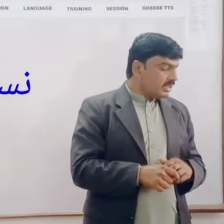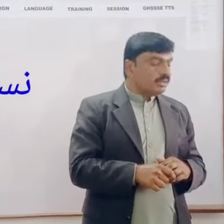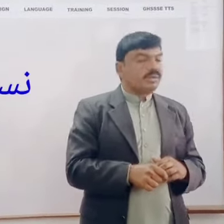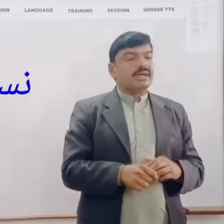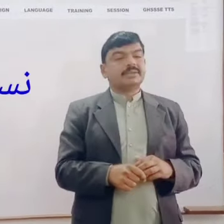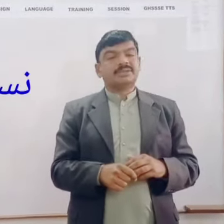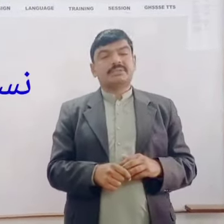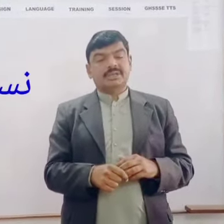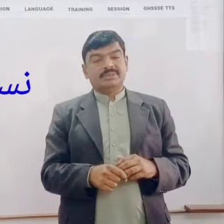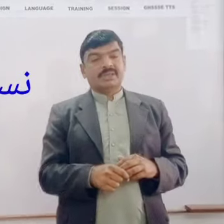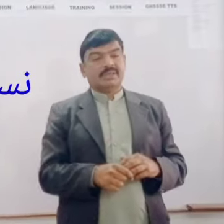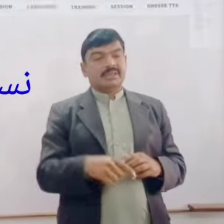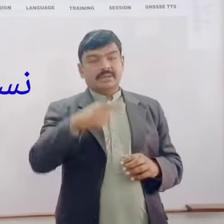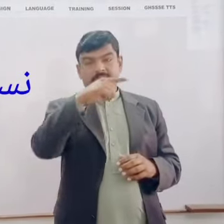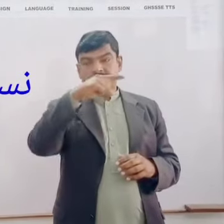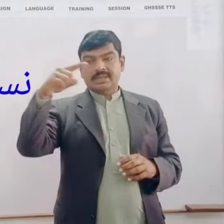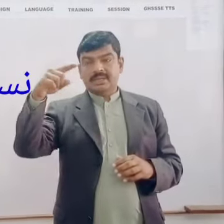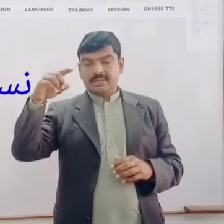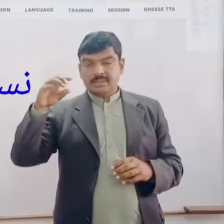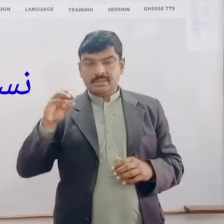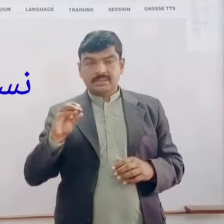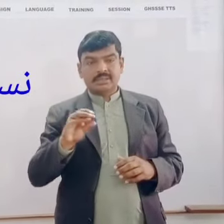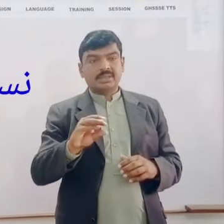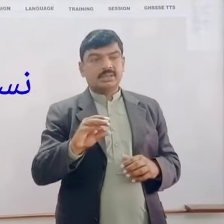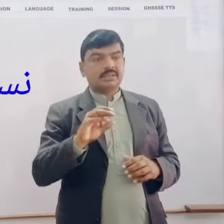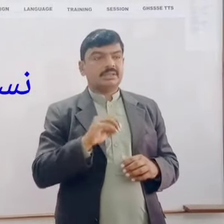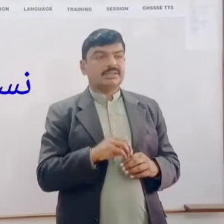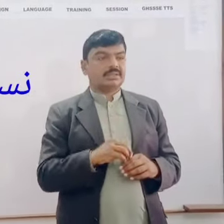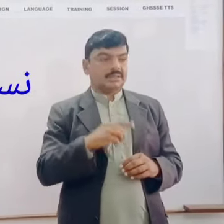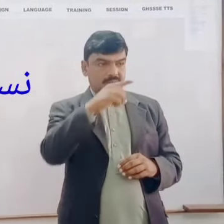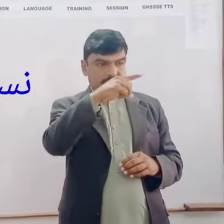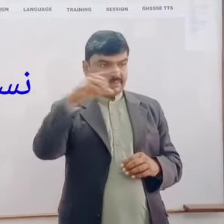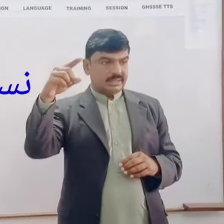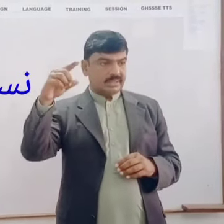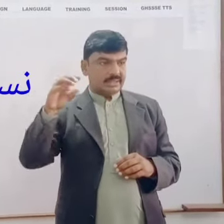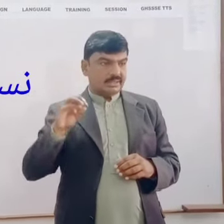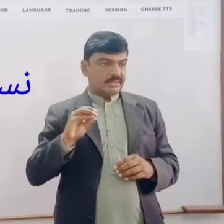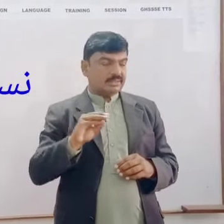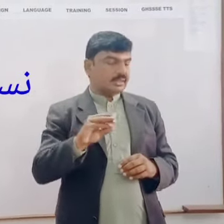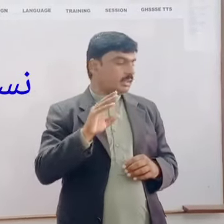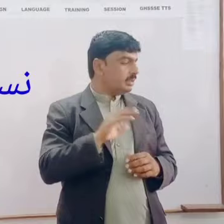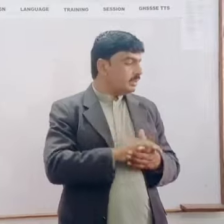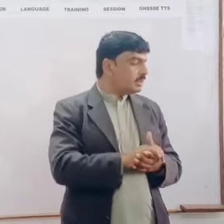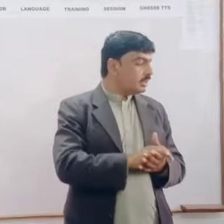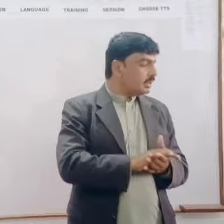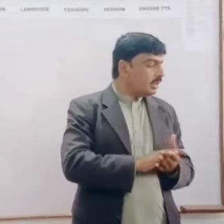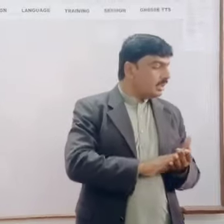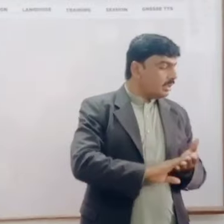नसब नुमा, जिसे मखरज भी कहते हैं, बटा इसके नीचे, बटा इसके नीचे।